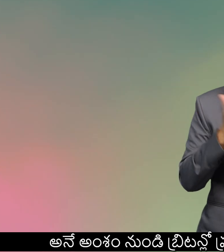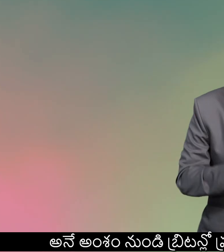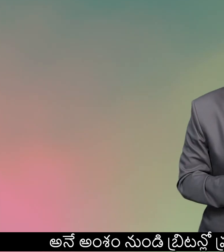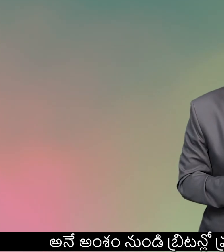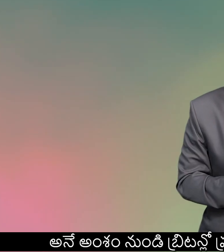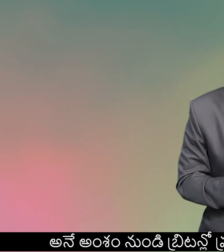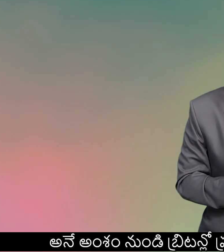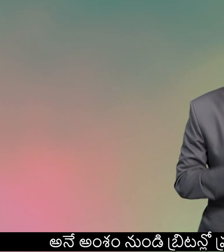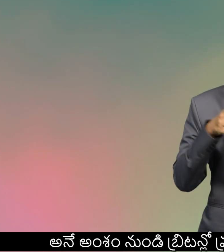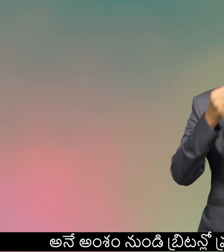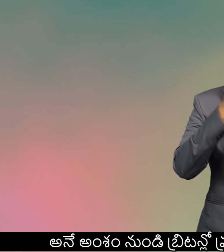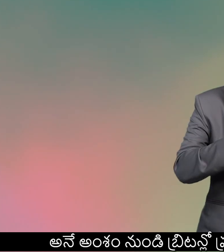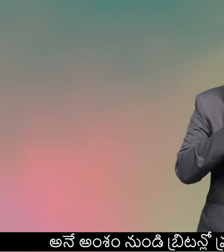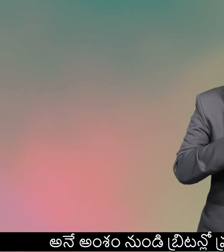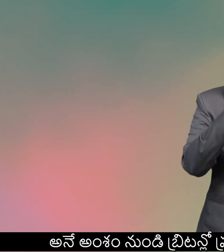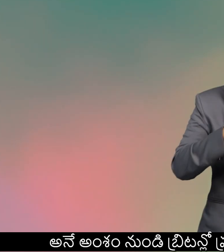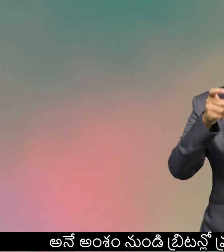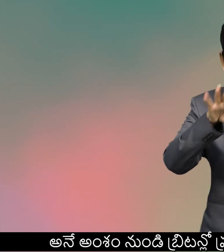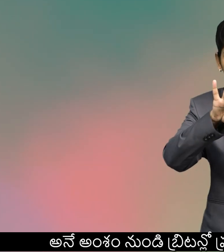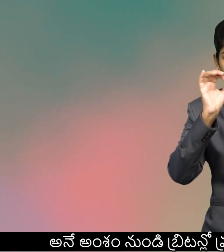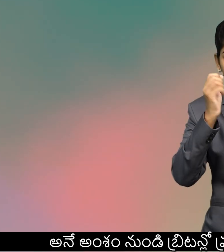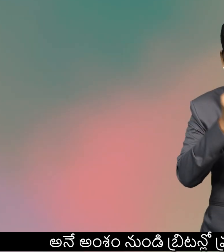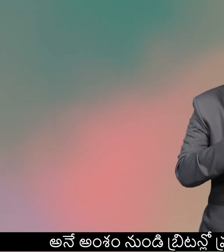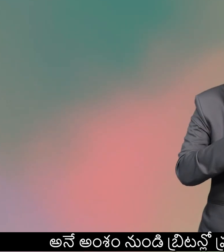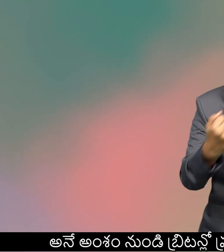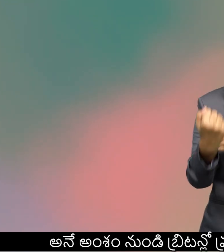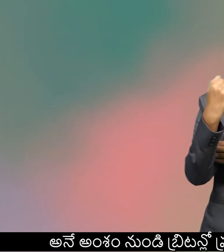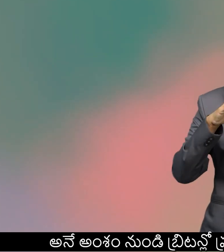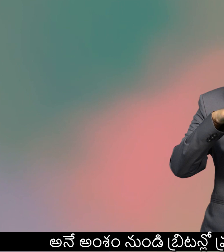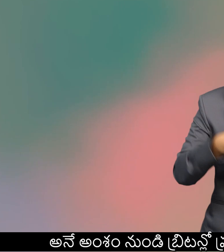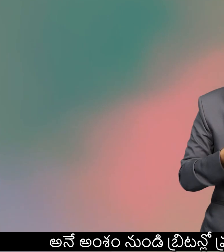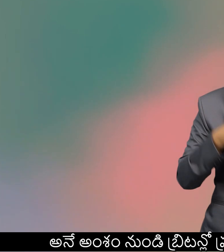అంశం నుండి బ్రిటన్లో ప్రజాస్వామ్య ప్రభుత్వ స్థాపనకు సంఘర్షణ